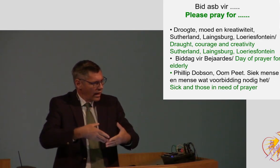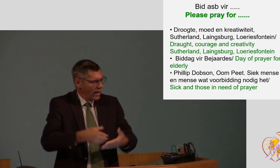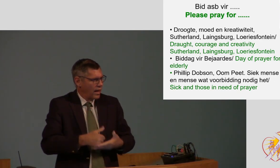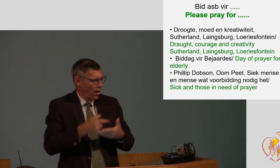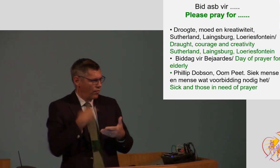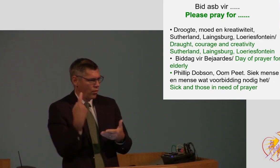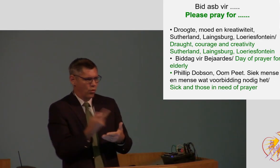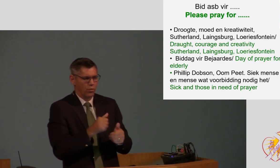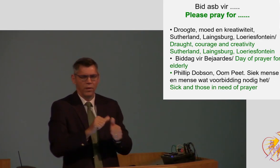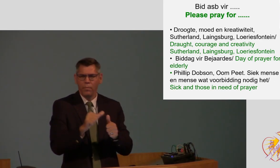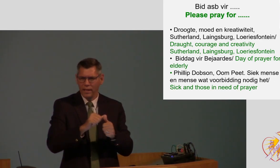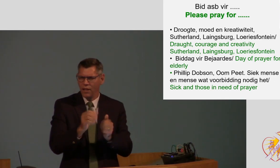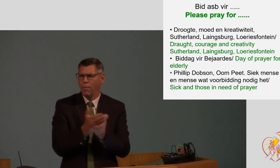help vir ons met beter planne.